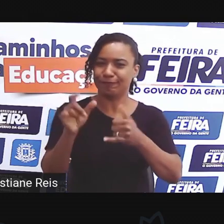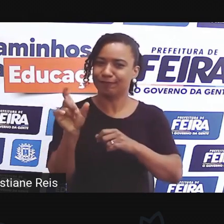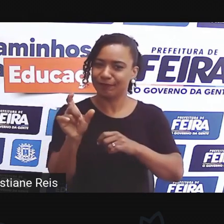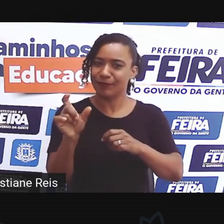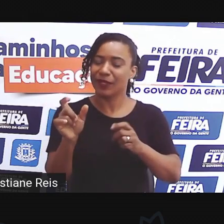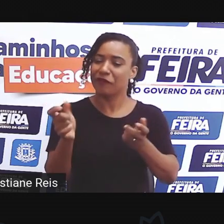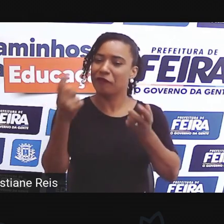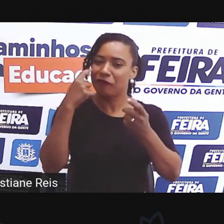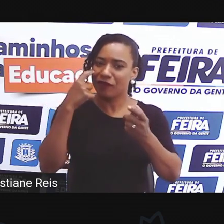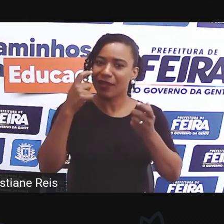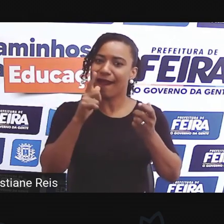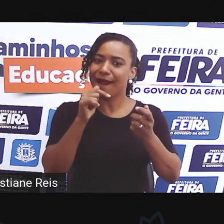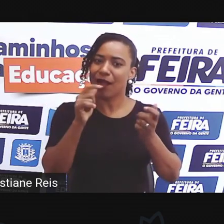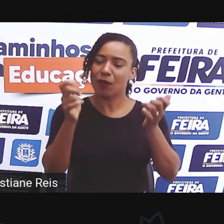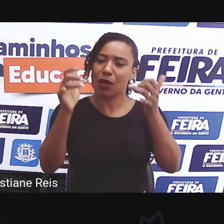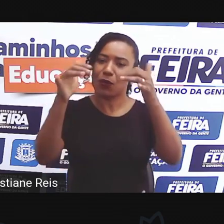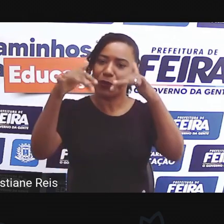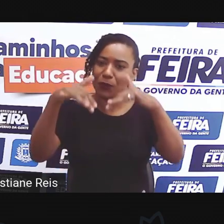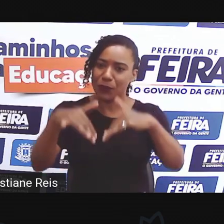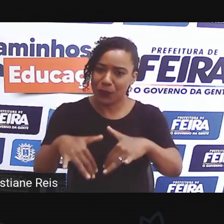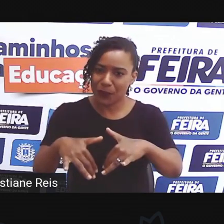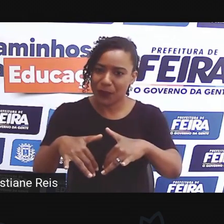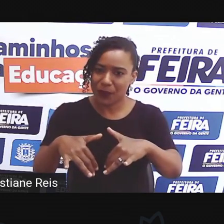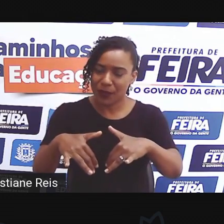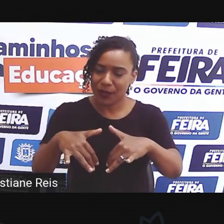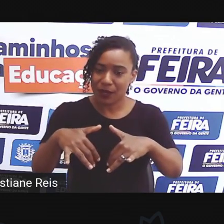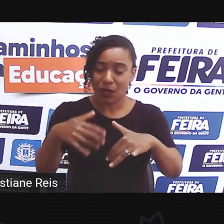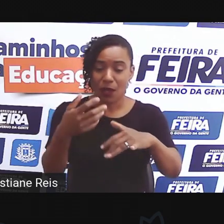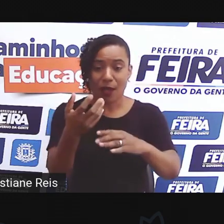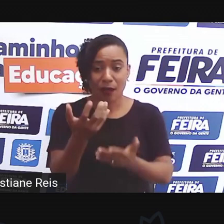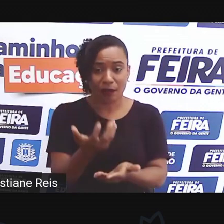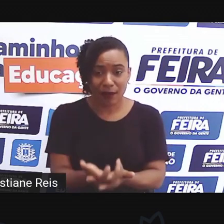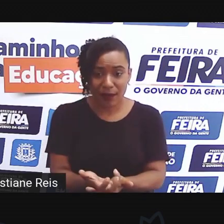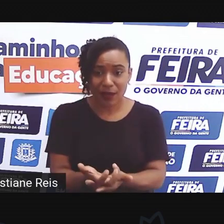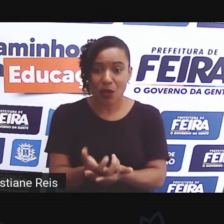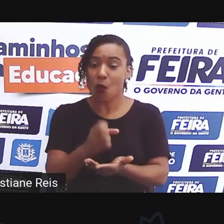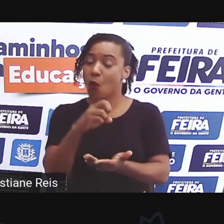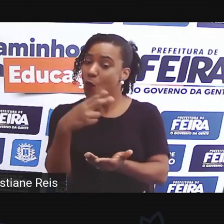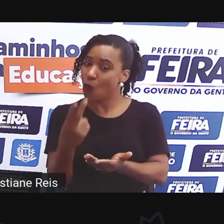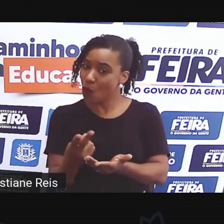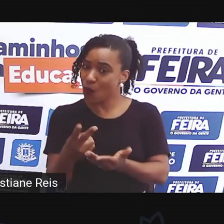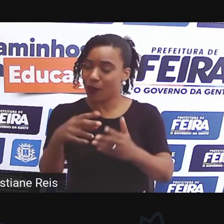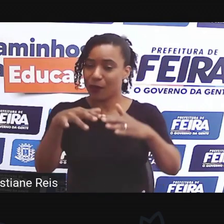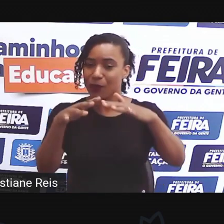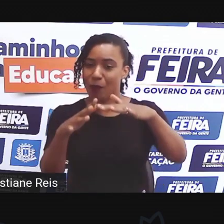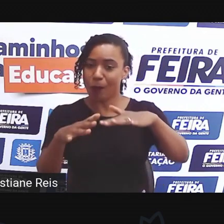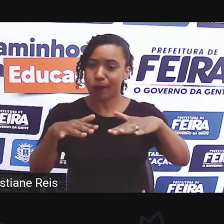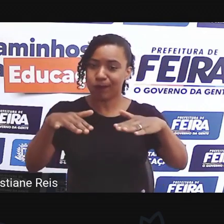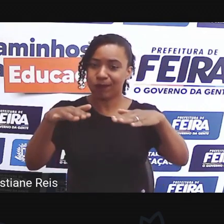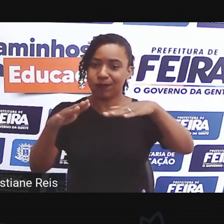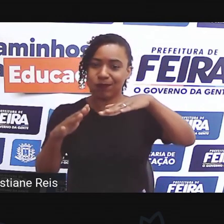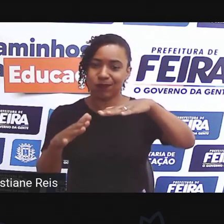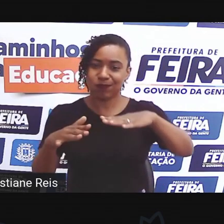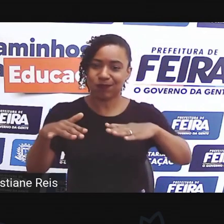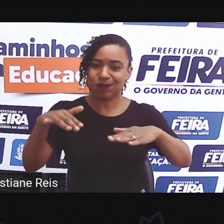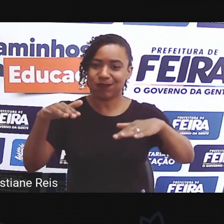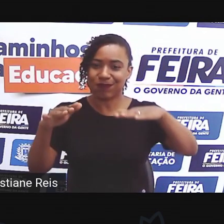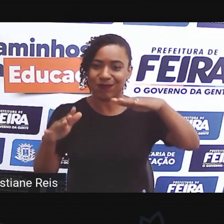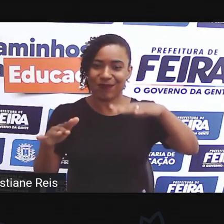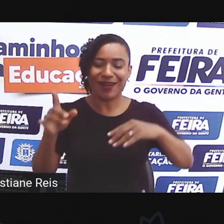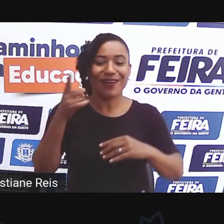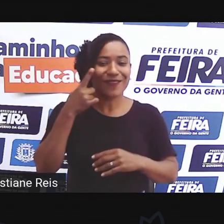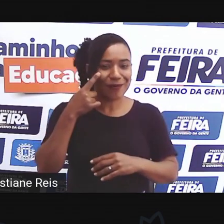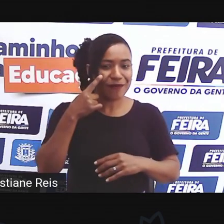que afundam e quais são os brinquedos que submergem na água. Isso. Vamos lá, os que afundam e os que